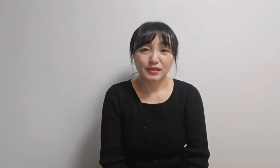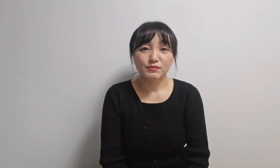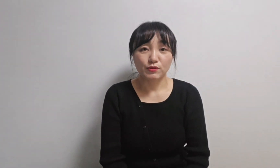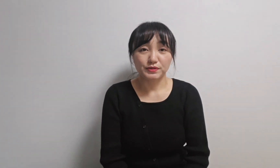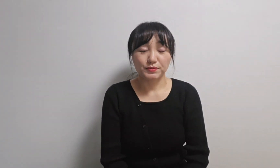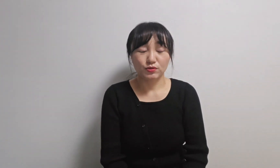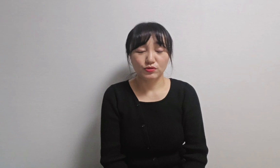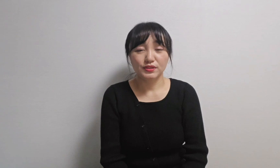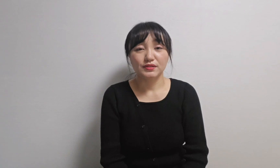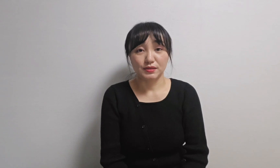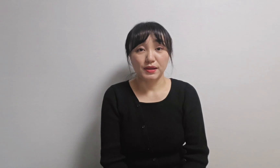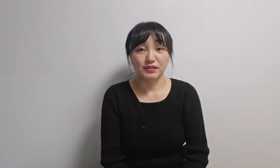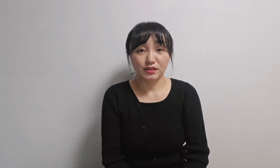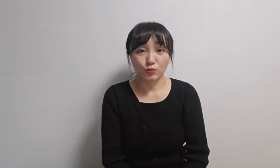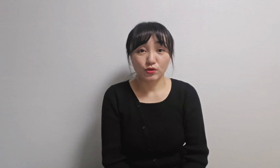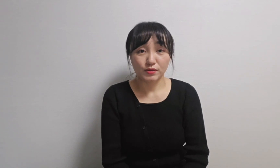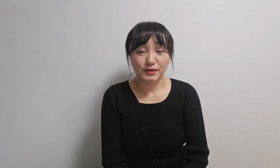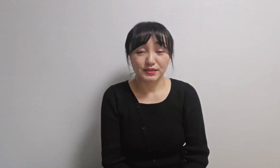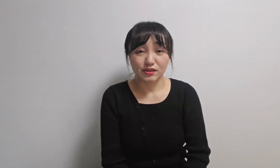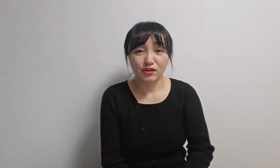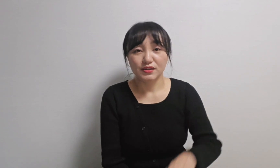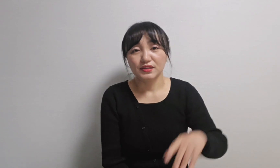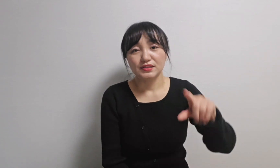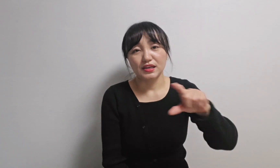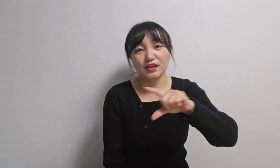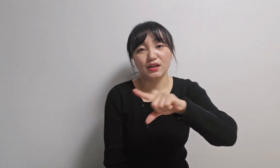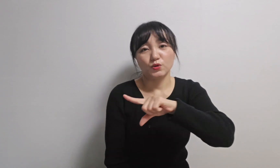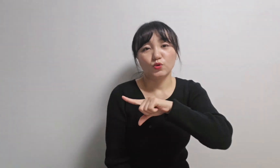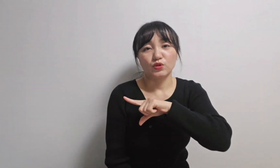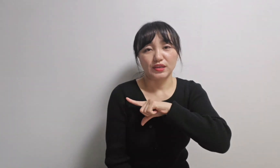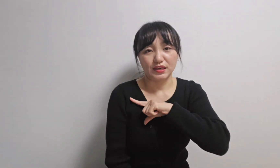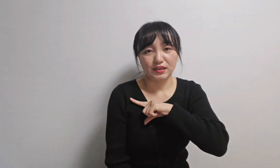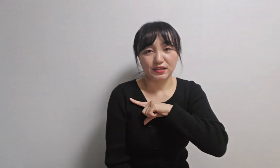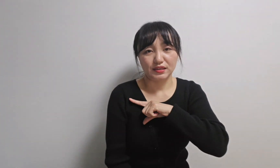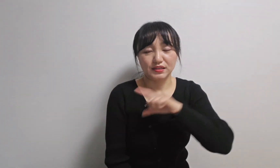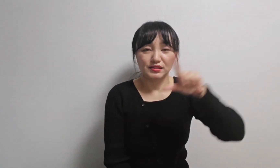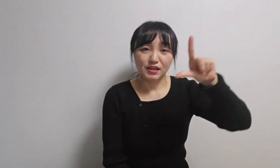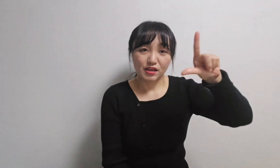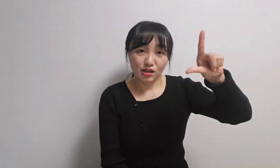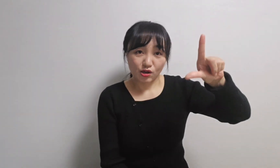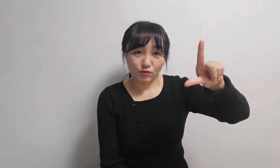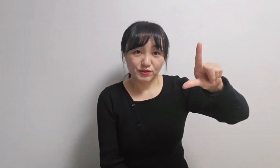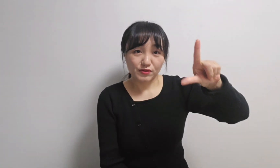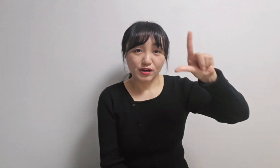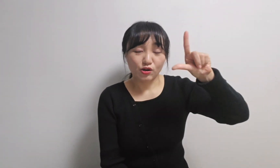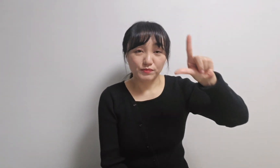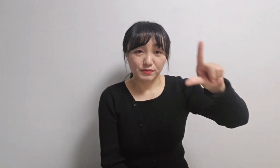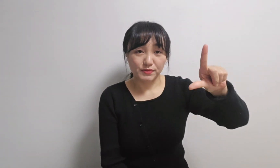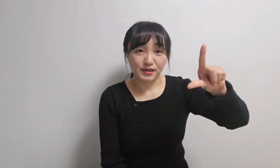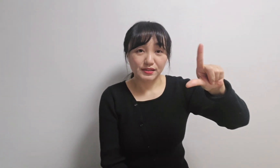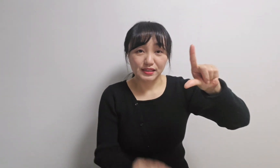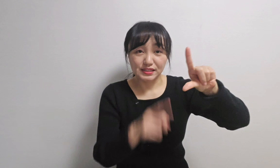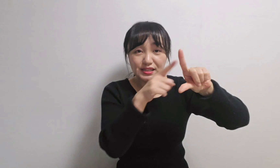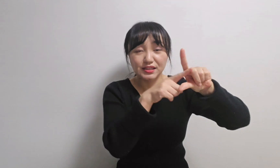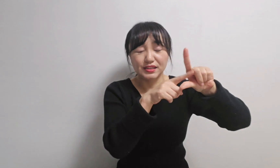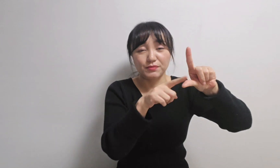이름 없이 피어도는 말 그대로 표현해봤어요. 자, 이렇게 엄지와 검지만 이렇게 직각이 되게